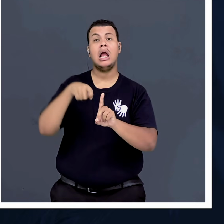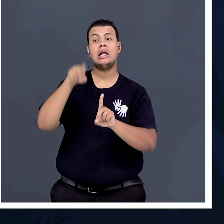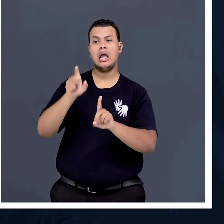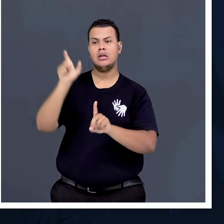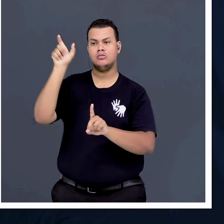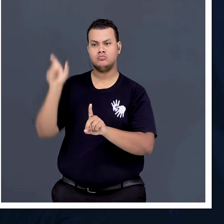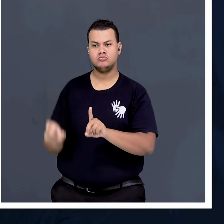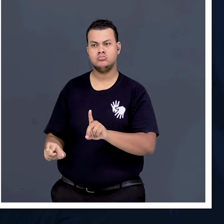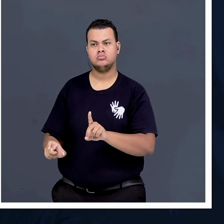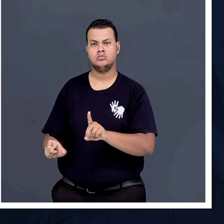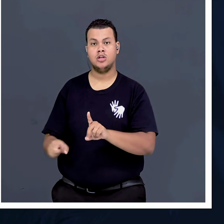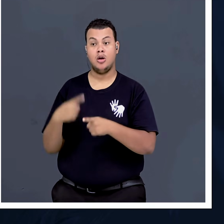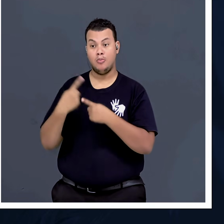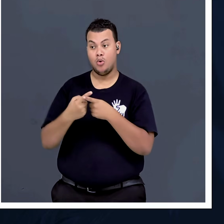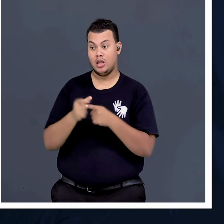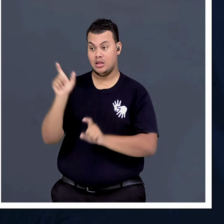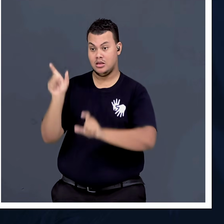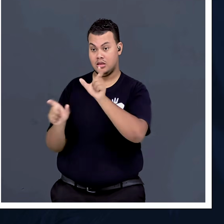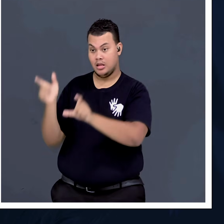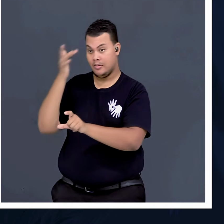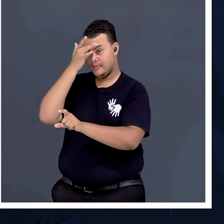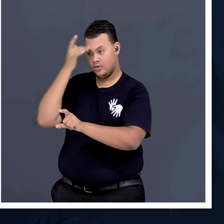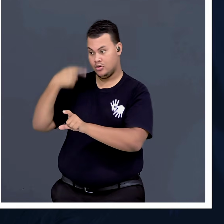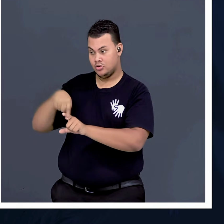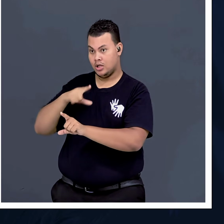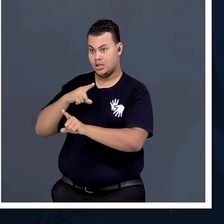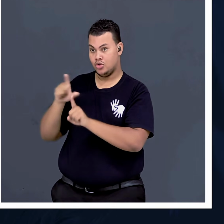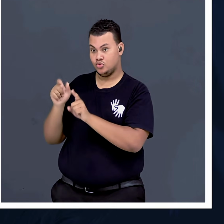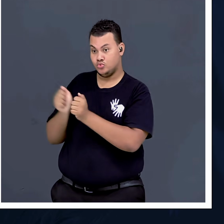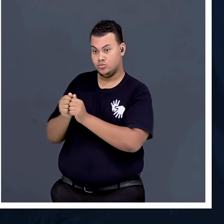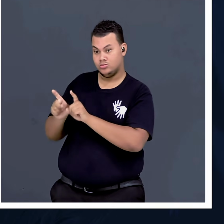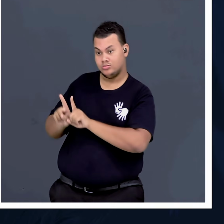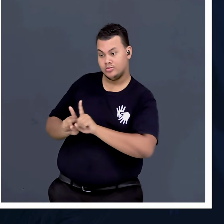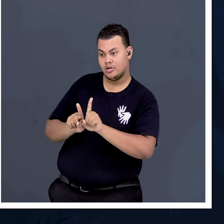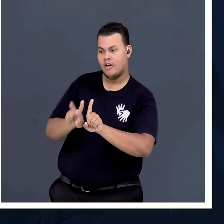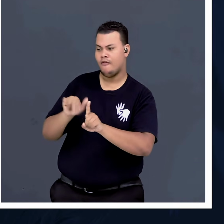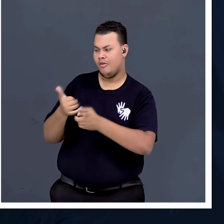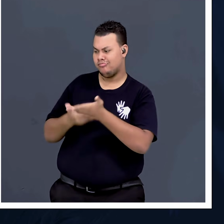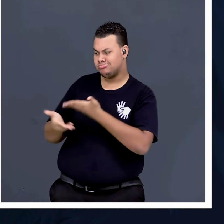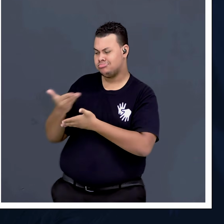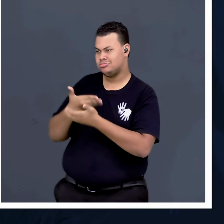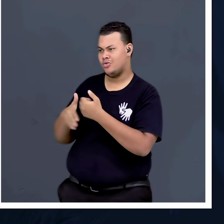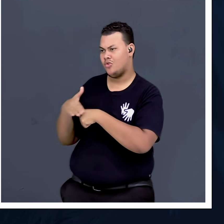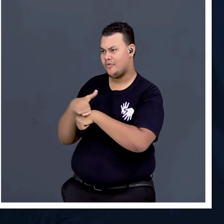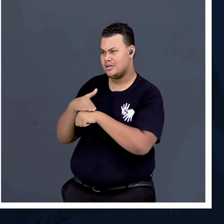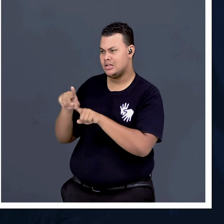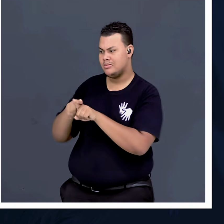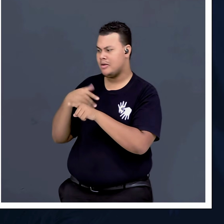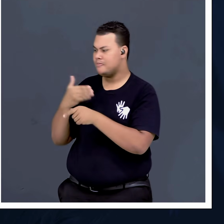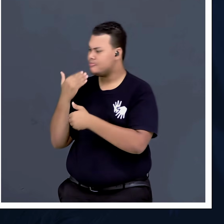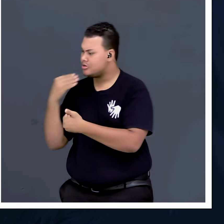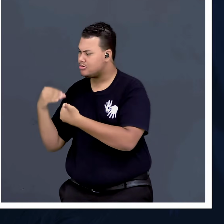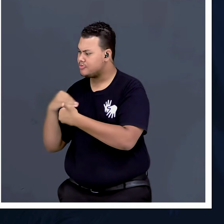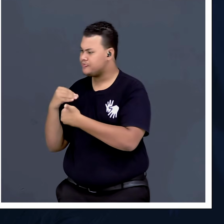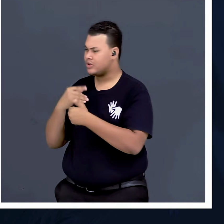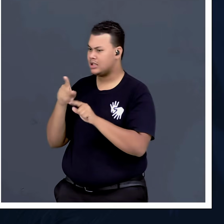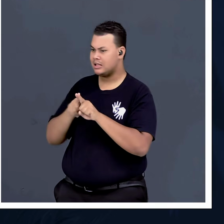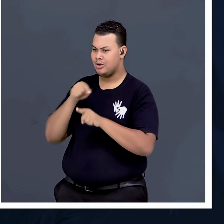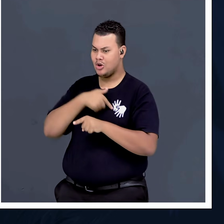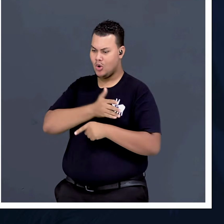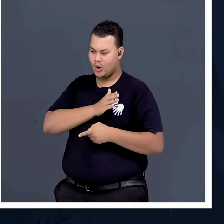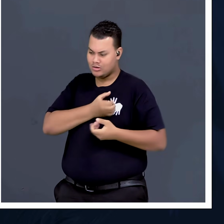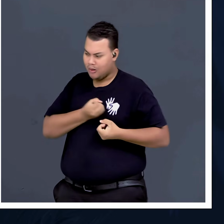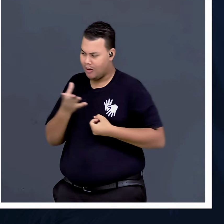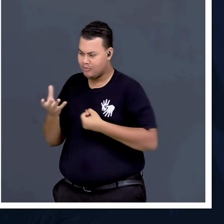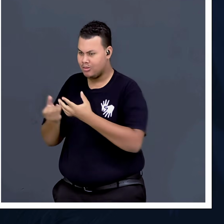nós andamos. Porque são essas pessoas que andamos que nós vamos conversar. Nós vamos pedir conselhos, nós vamos abrir o nosso